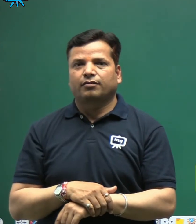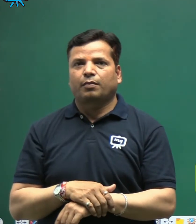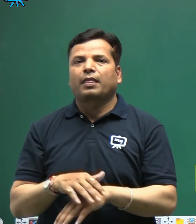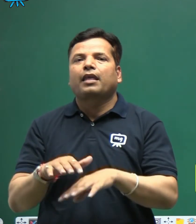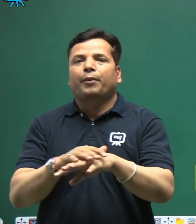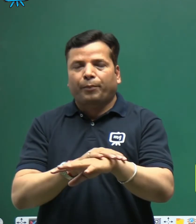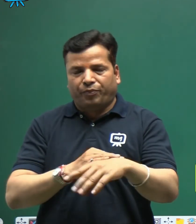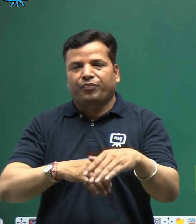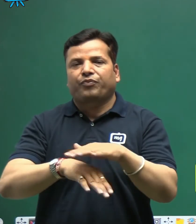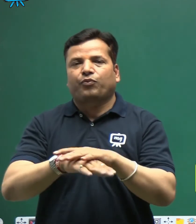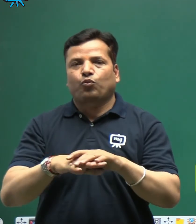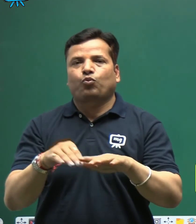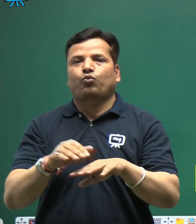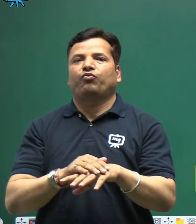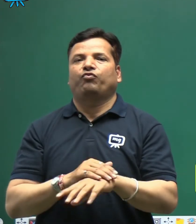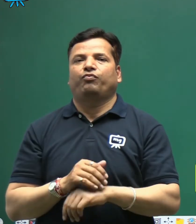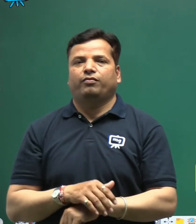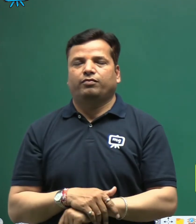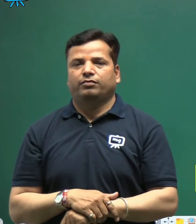स्नेह.